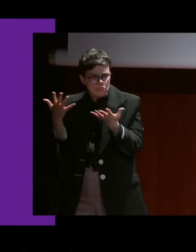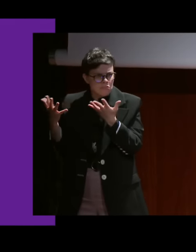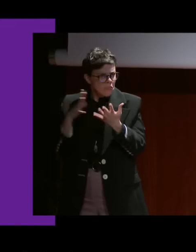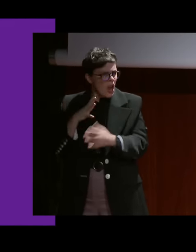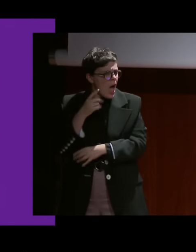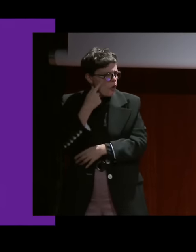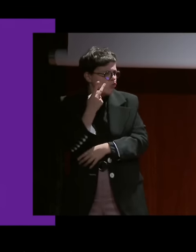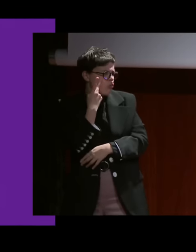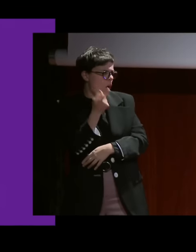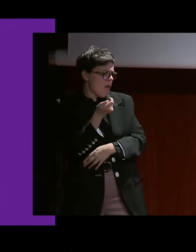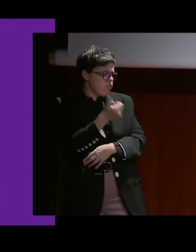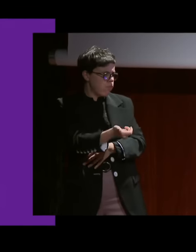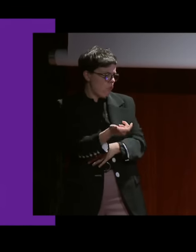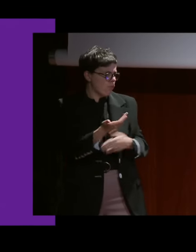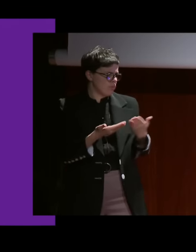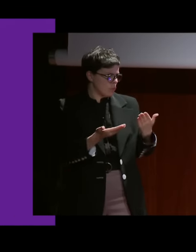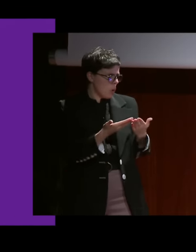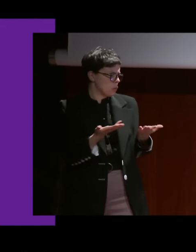Mais